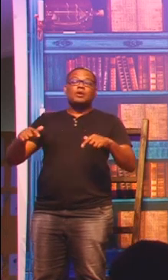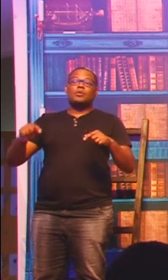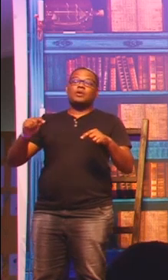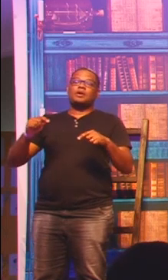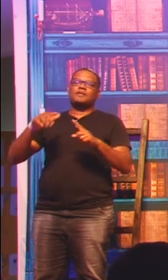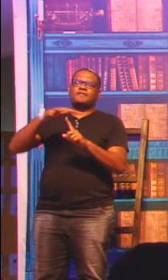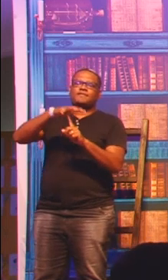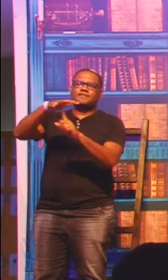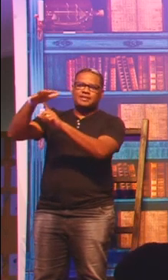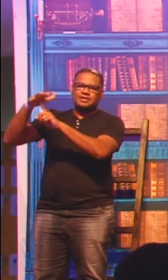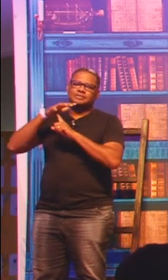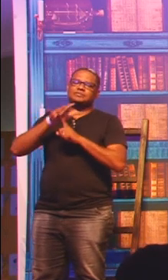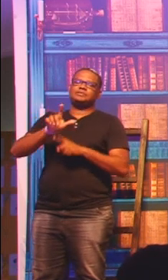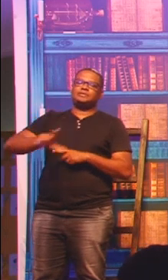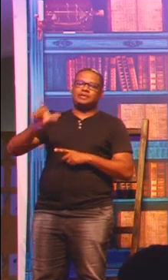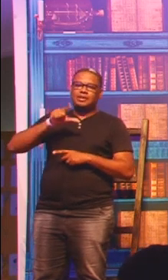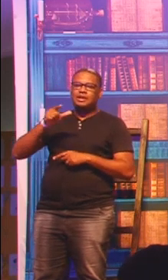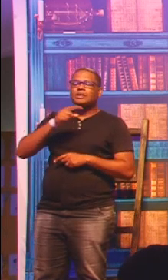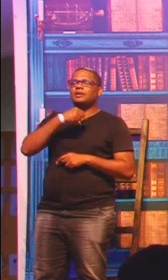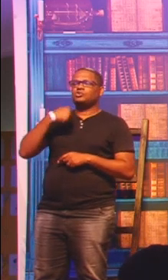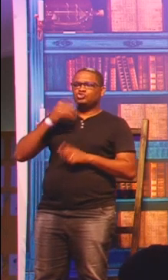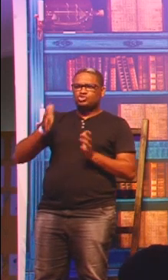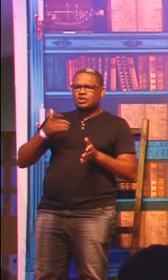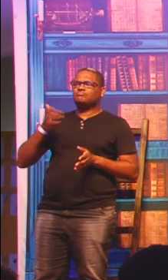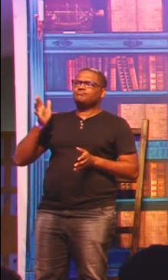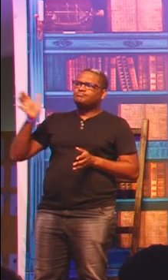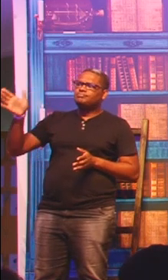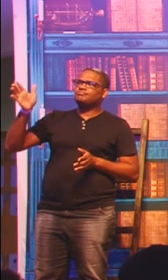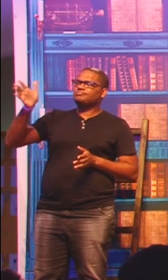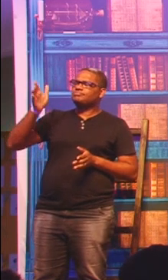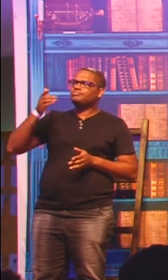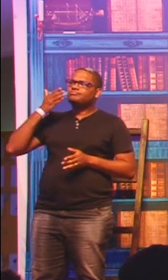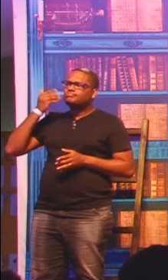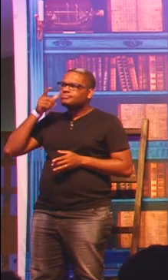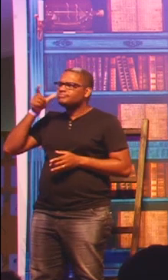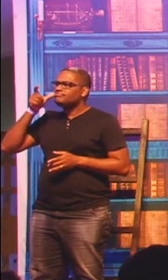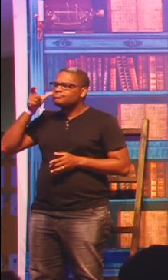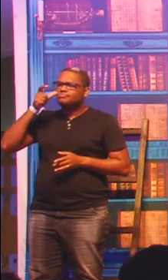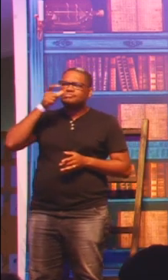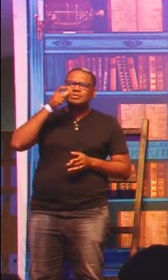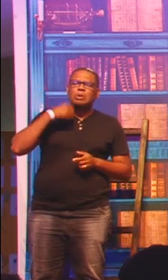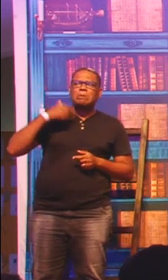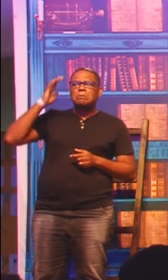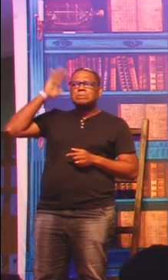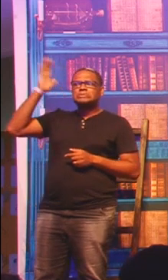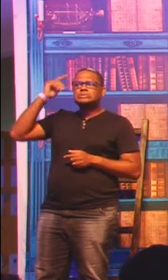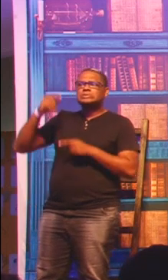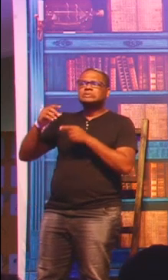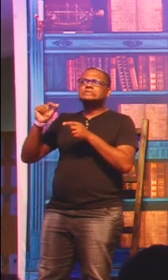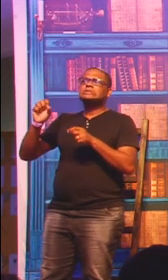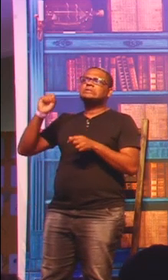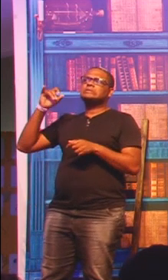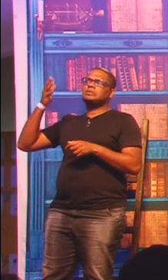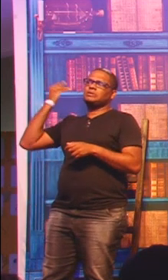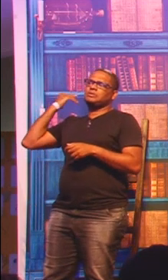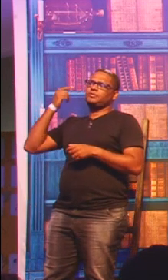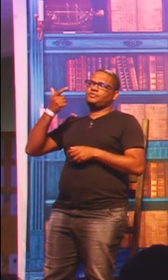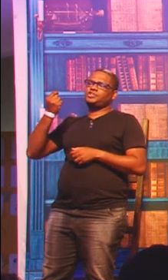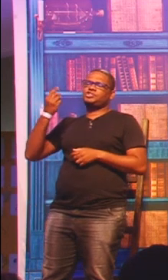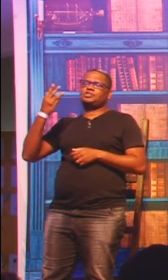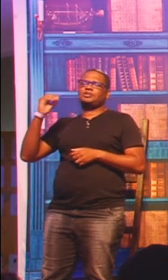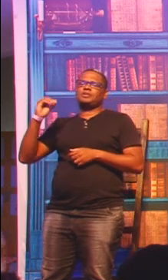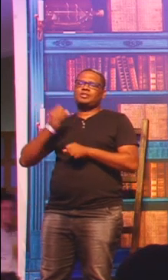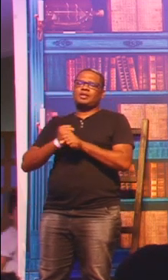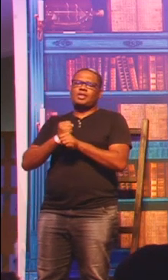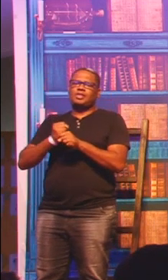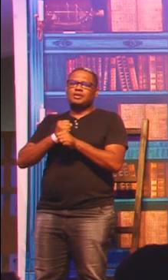eu andei por muitas feiras, né? Como isso é interessante. Eu fico pensando, há 20, 30 anos, ter contato